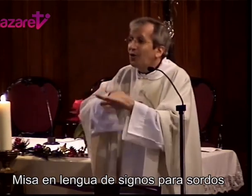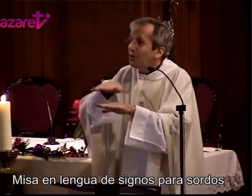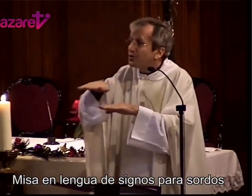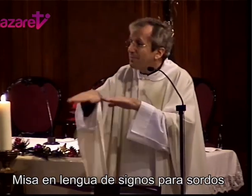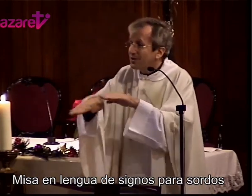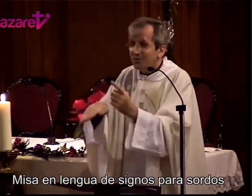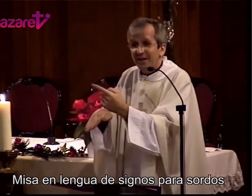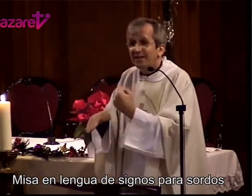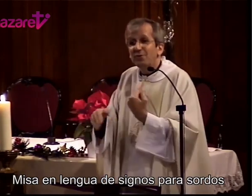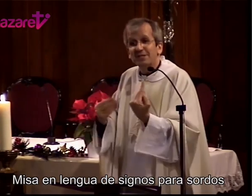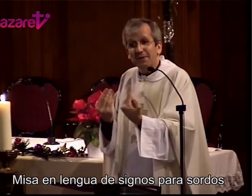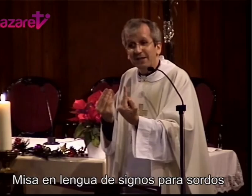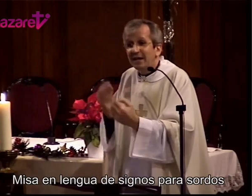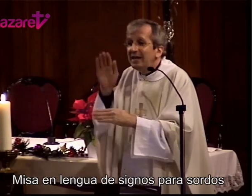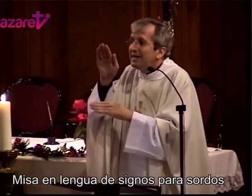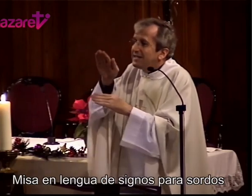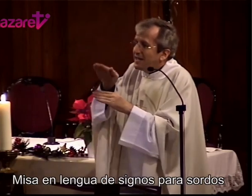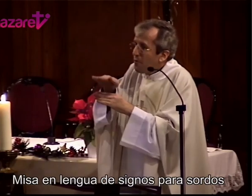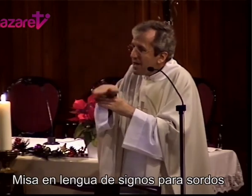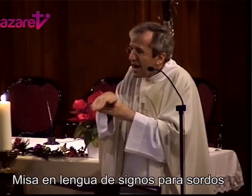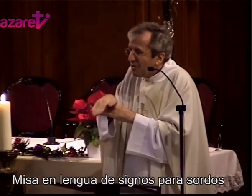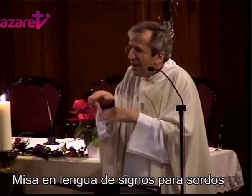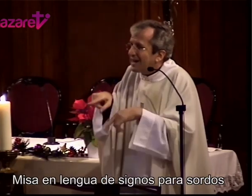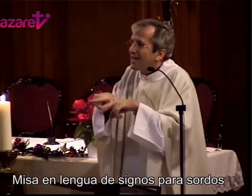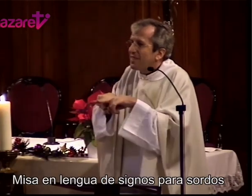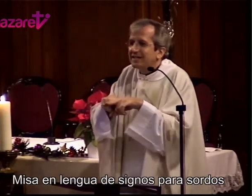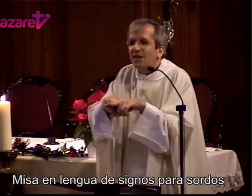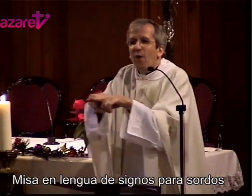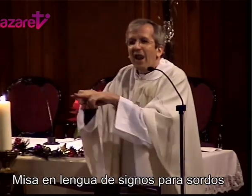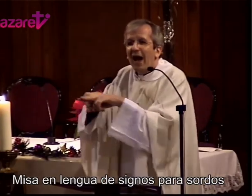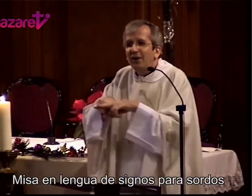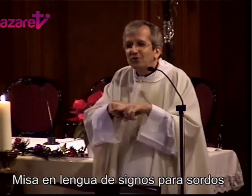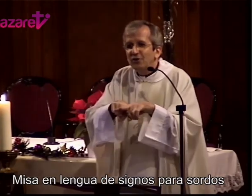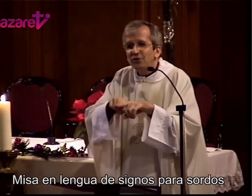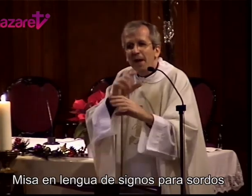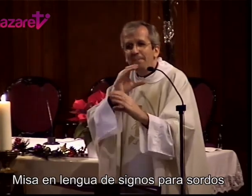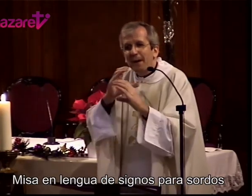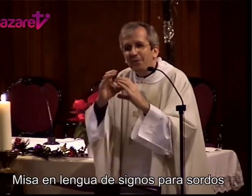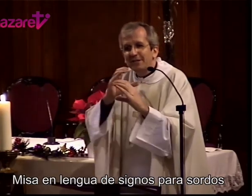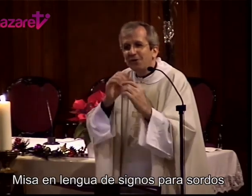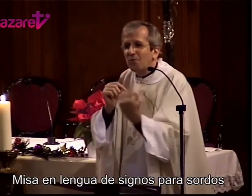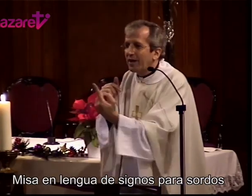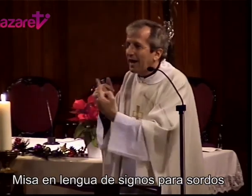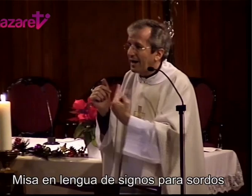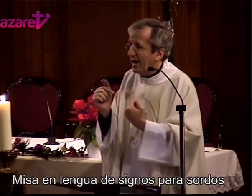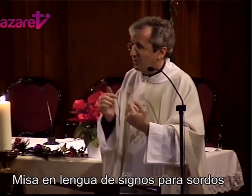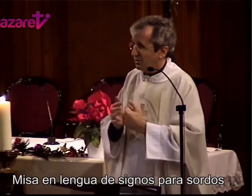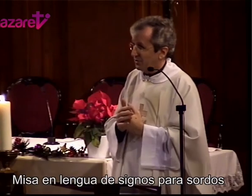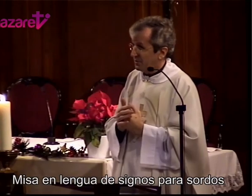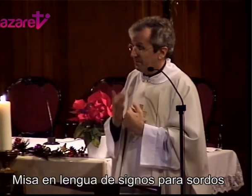los pasos de nuestra vida. Se ha humillado hasta hacerse igual a nosotros para poderse comunicar a nosotros.